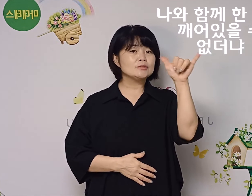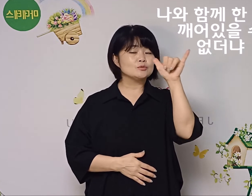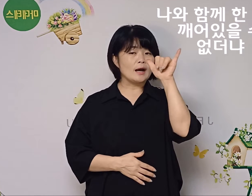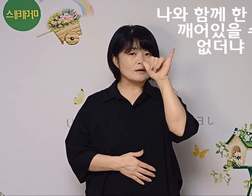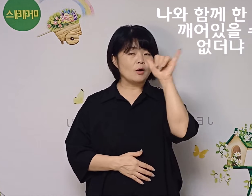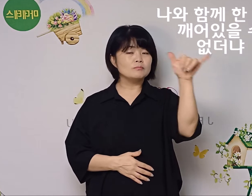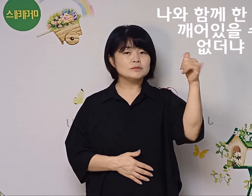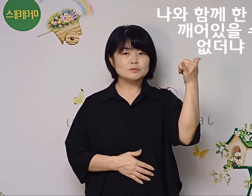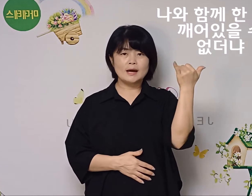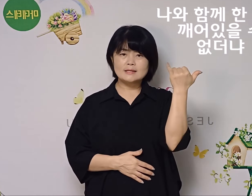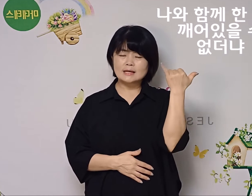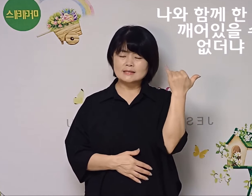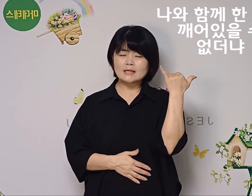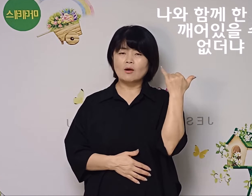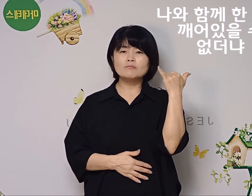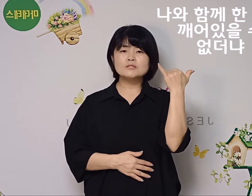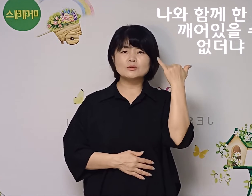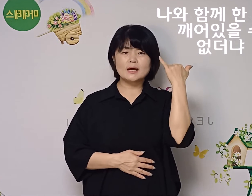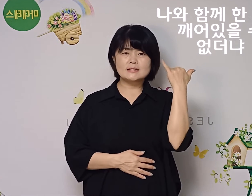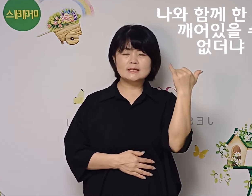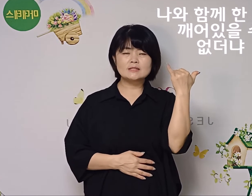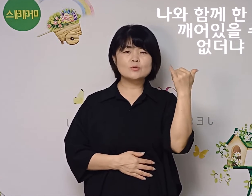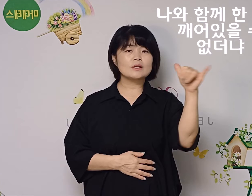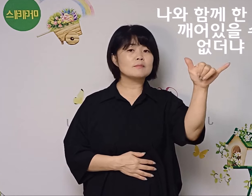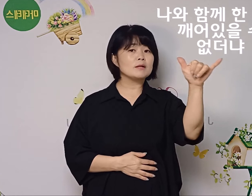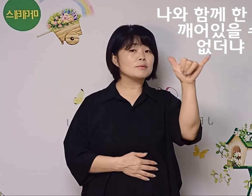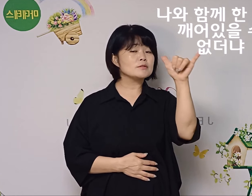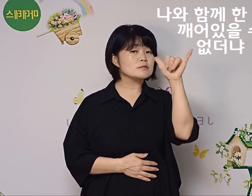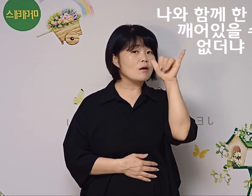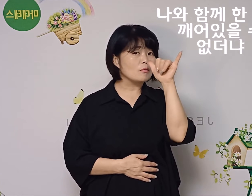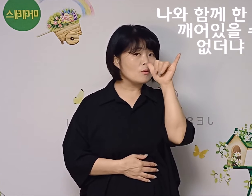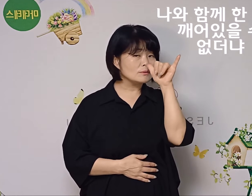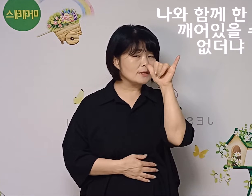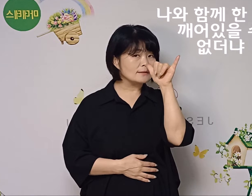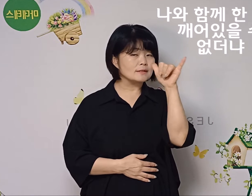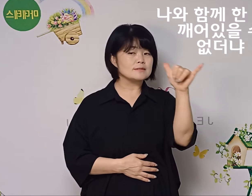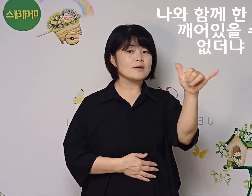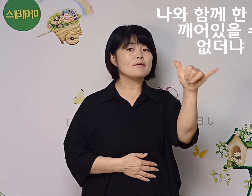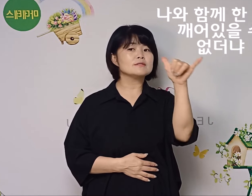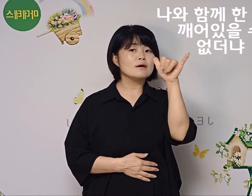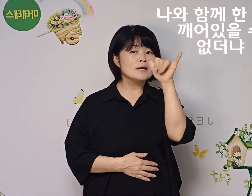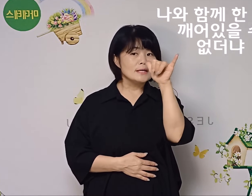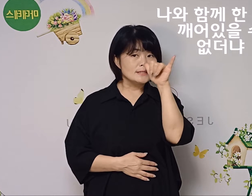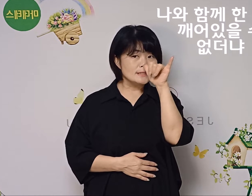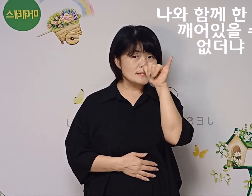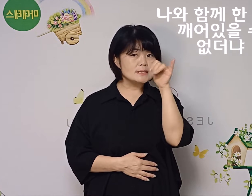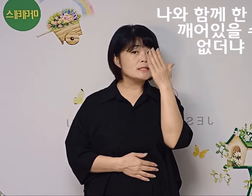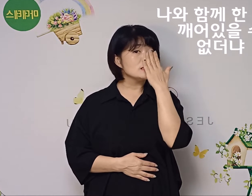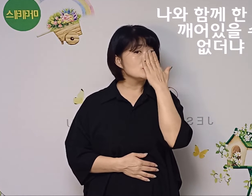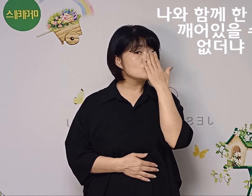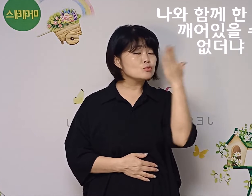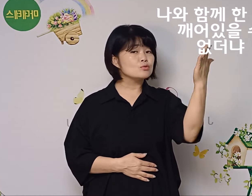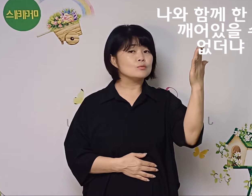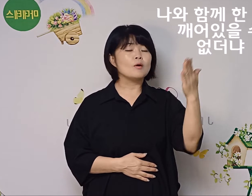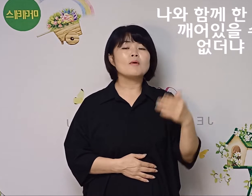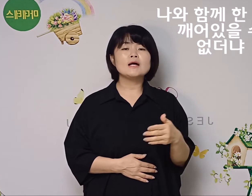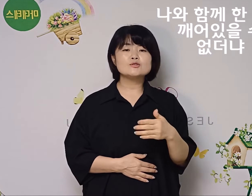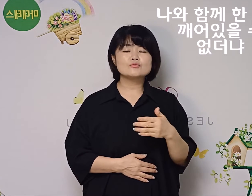수와 엄지와 새끼손가락만을 펴셔서 코끝에 갖다 대세요. 그래서 있을 수 뭐뭐 할